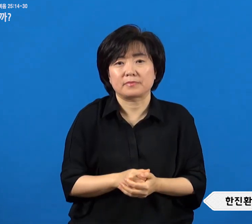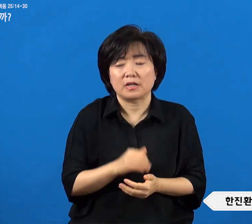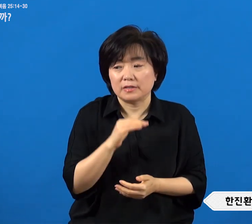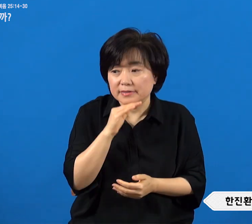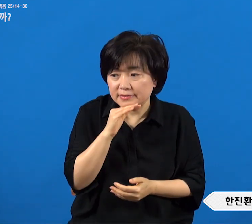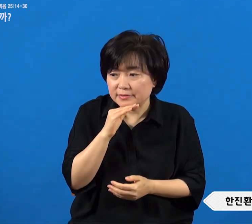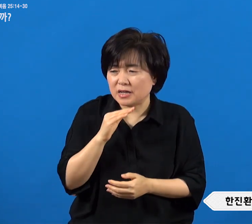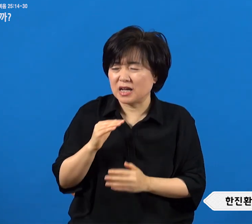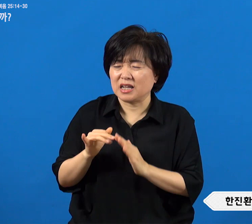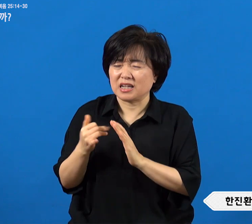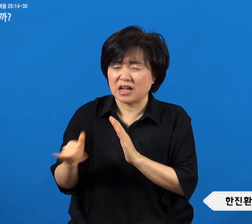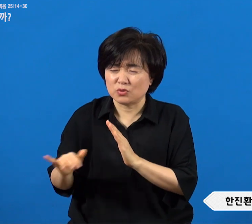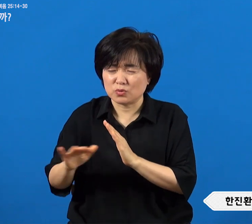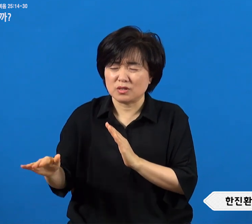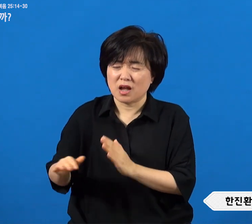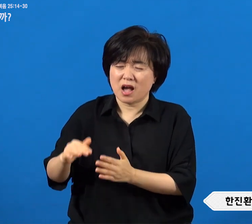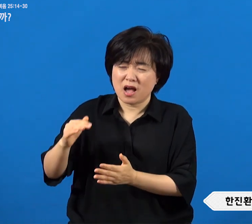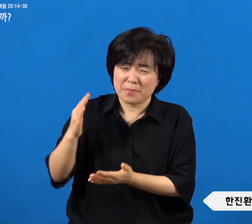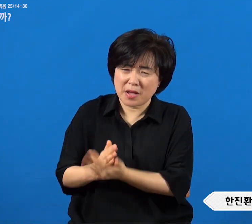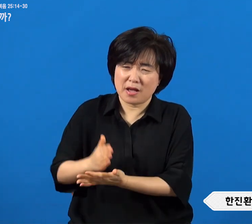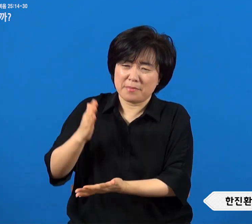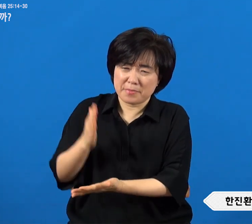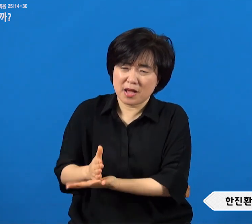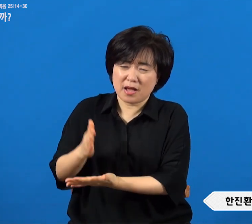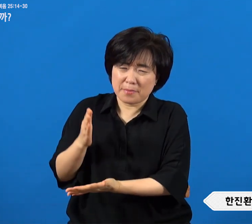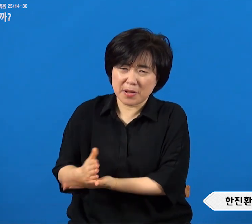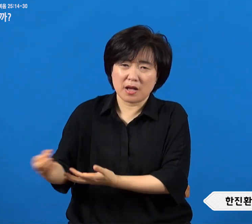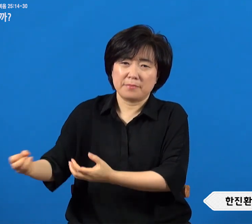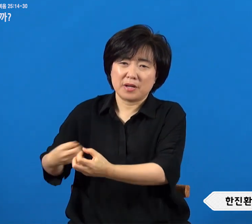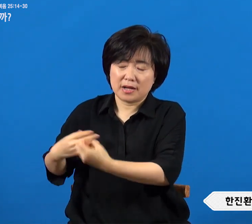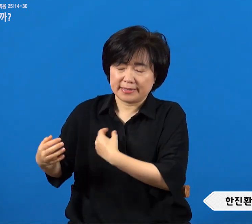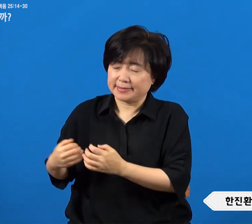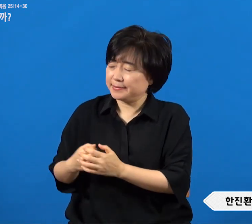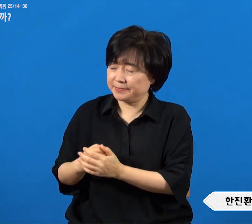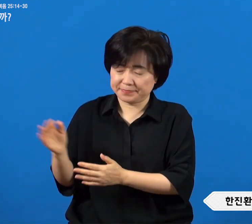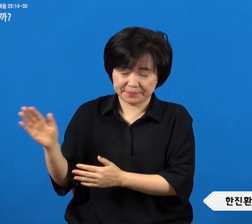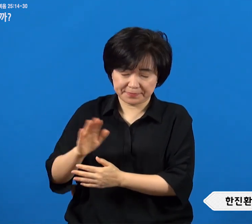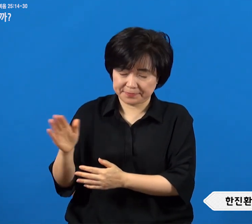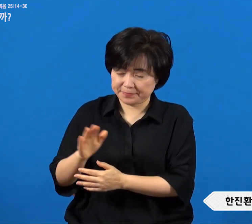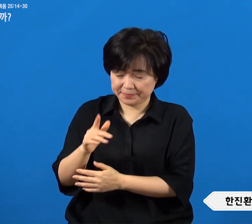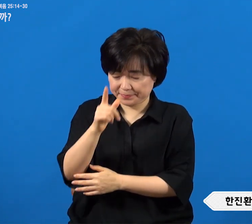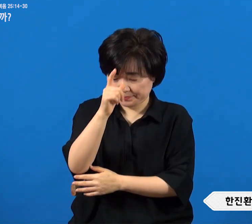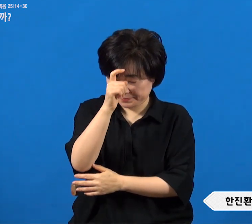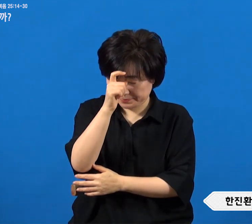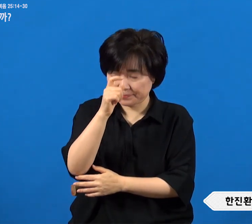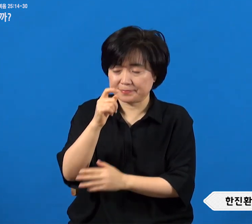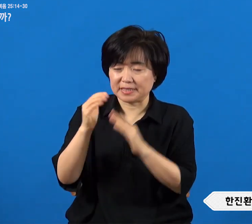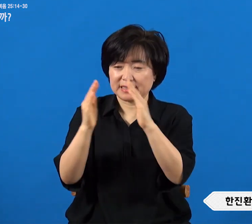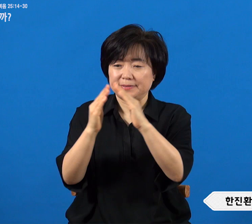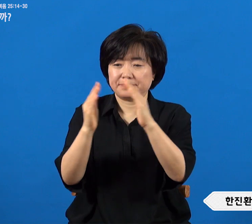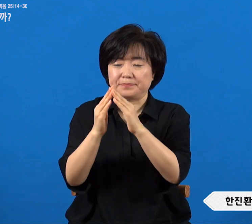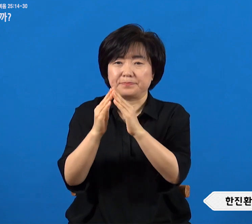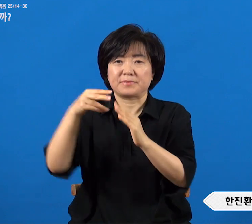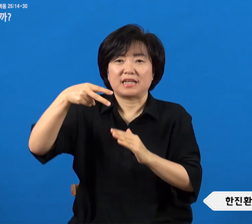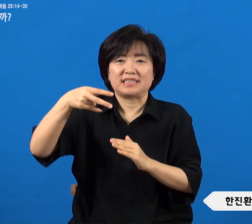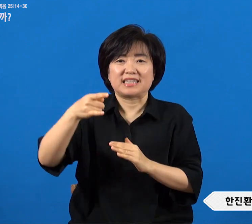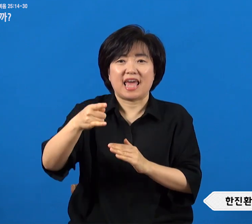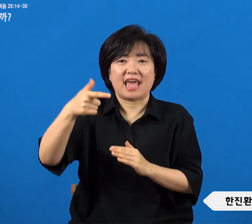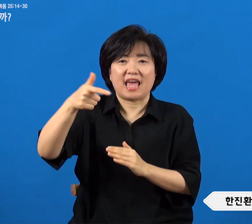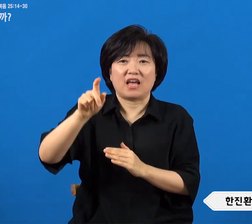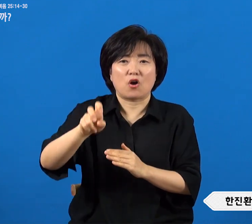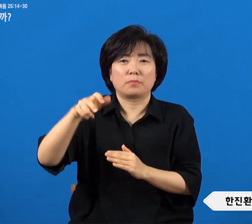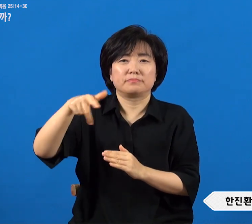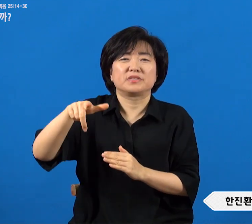그리고는 식구들이 극구 반대하는데도 살고 있던 세검정 2층 집을 팔아가지고